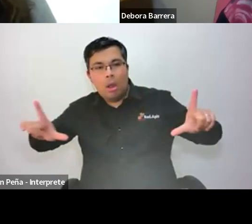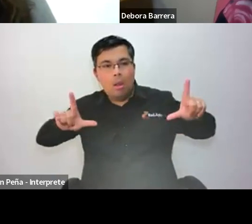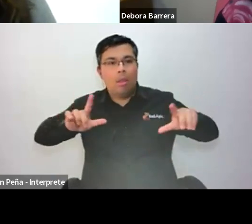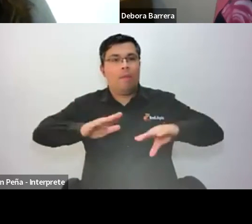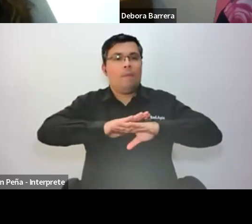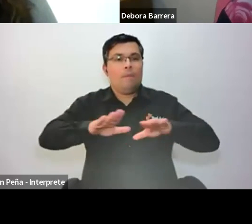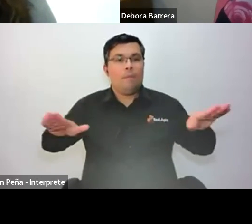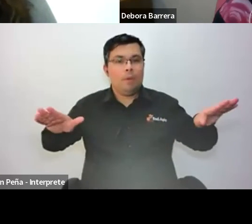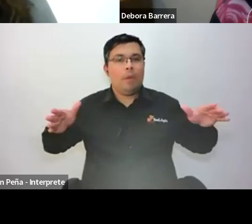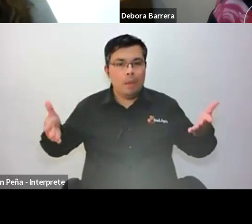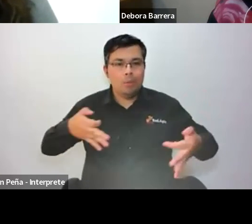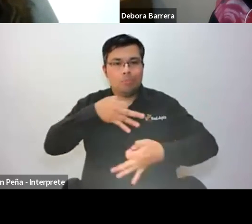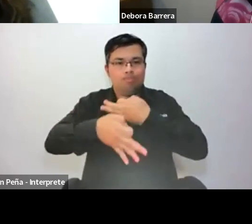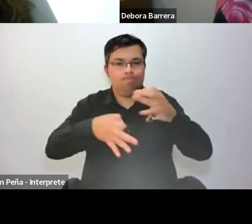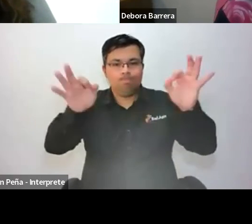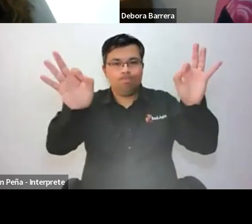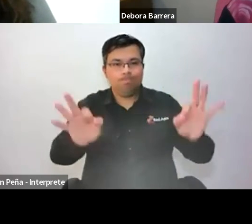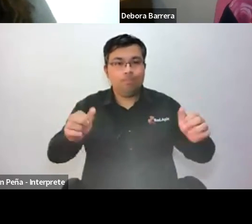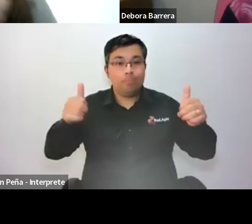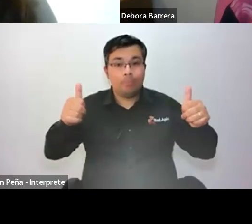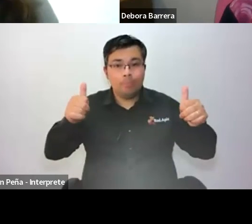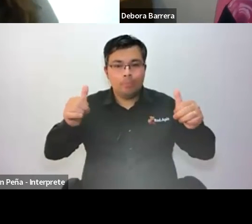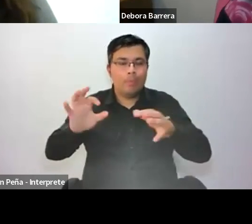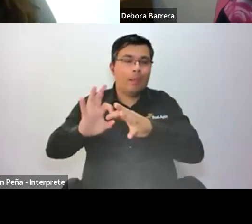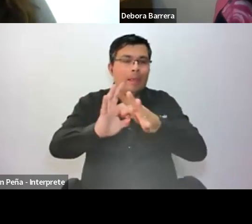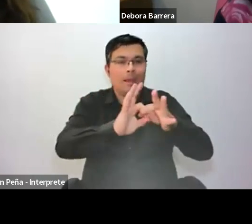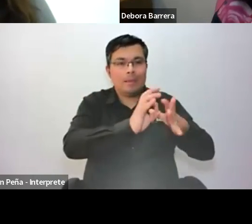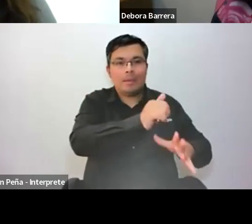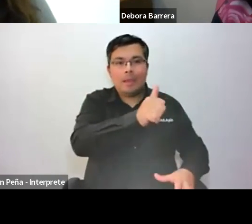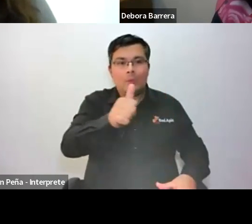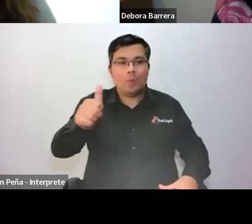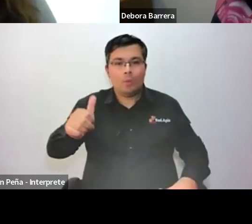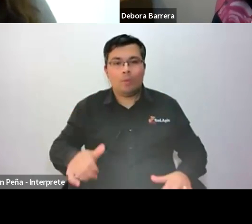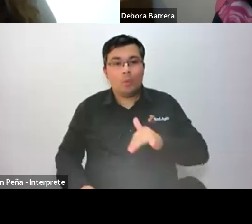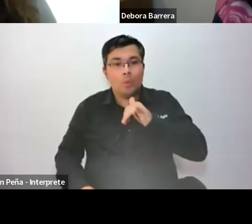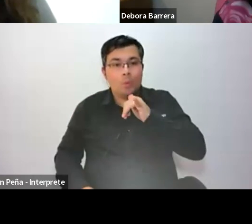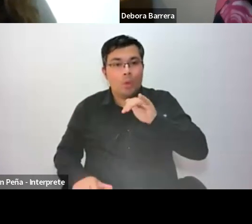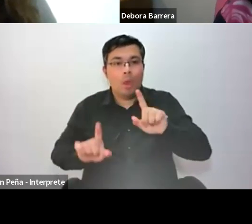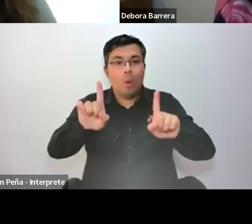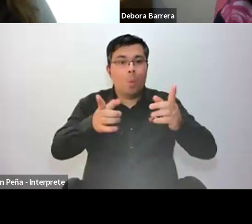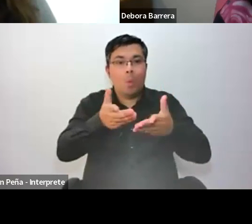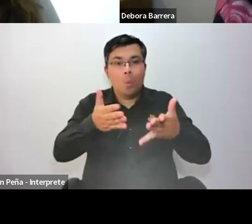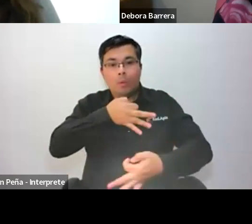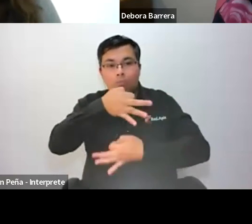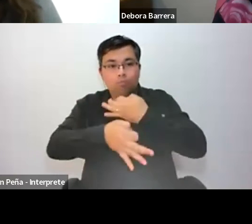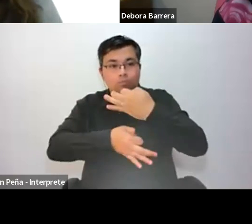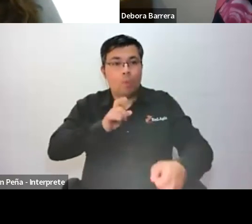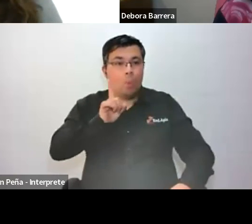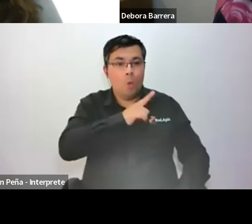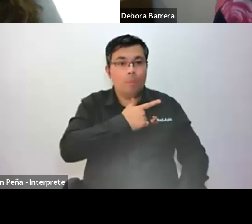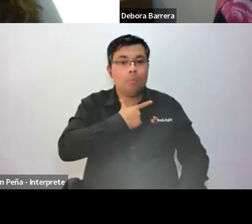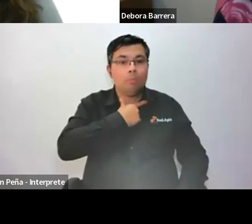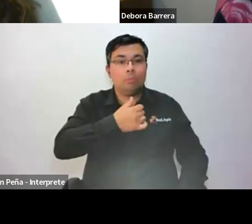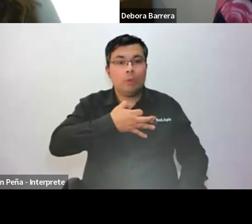en esa materia. Bueno, les queremos agradecer. No sé si alguno de ustedes quiere hacer un comentario final. Si